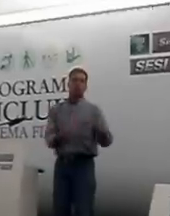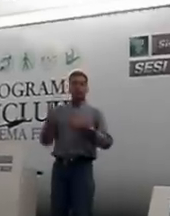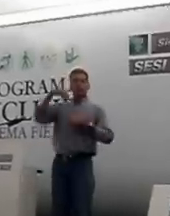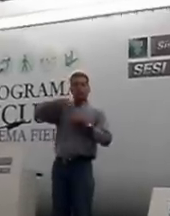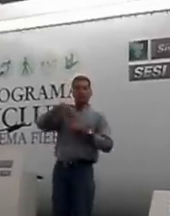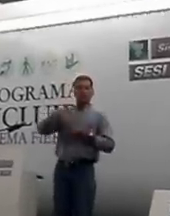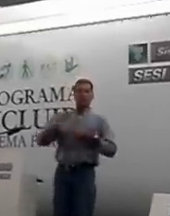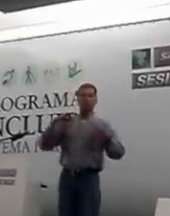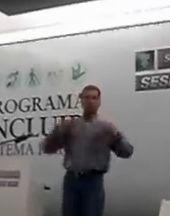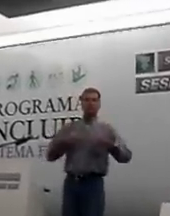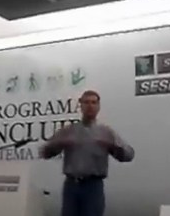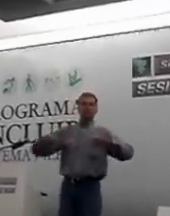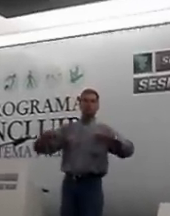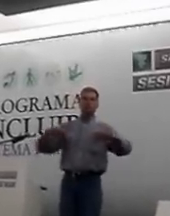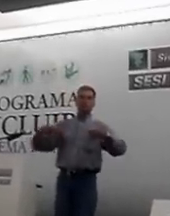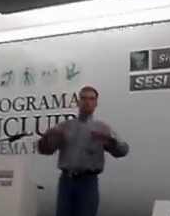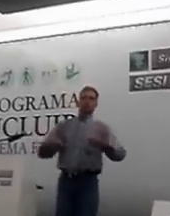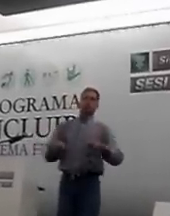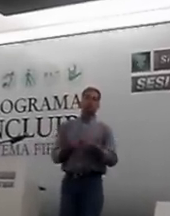que para os surdos,